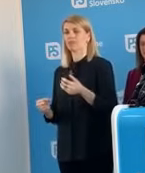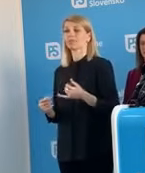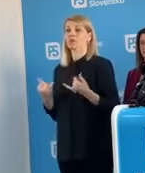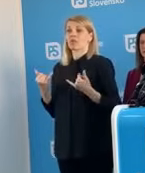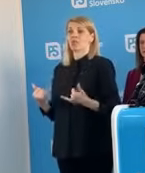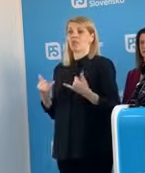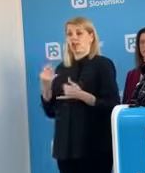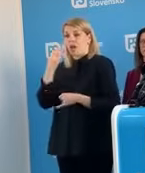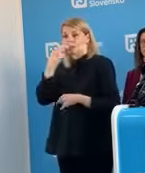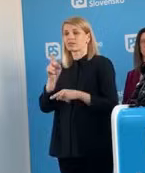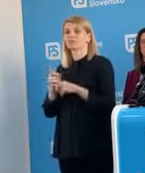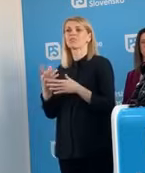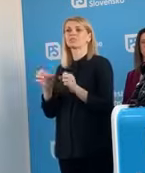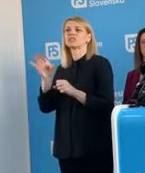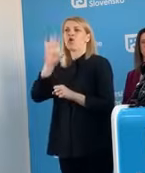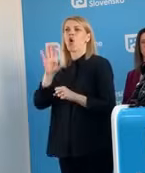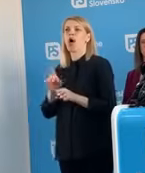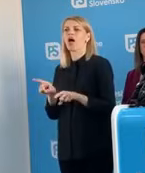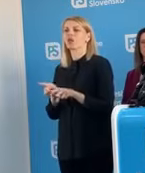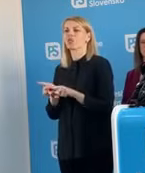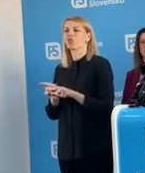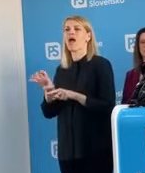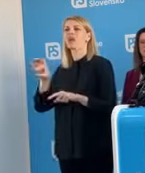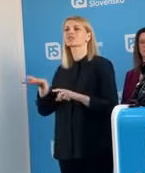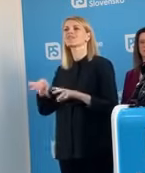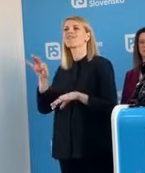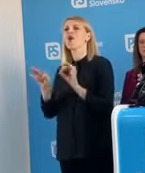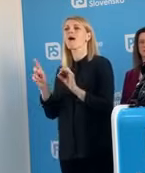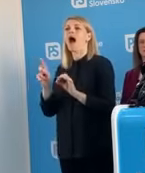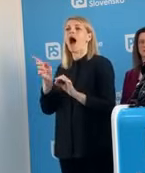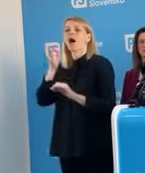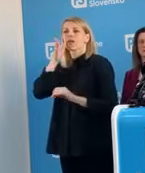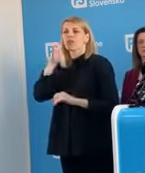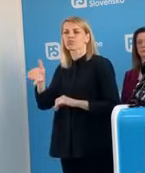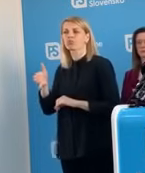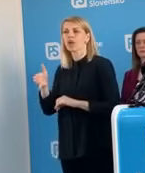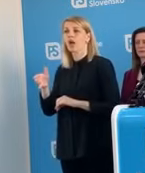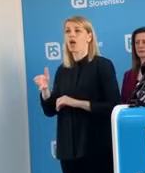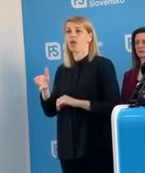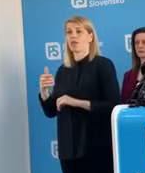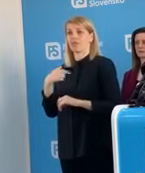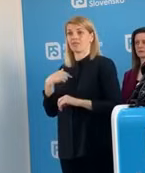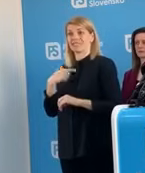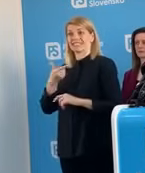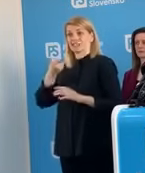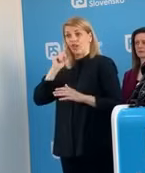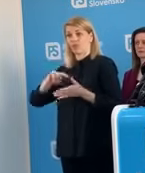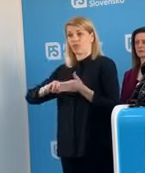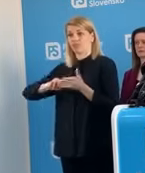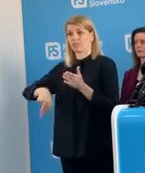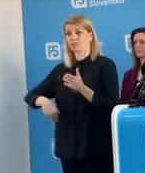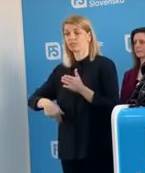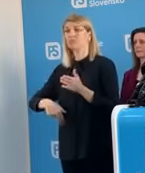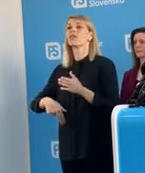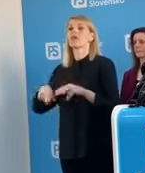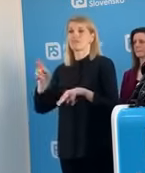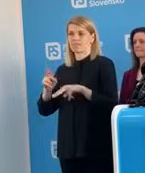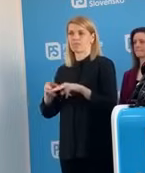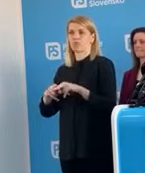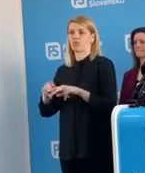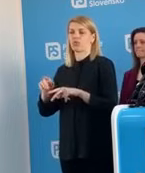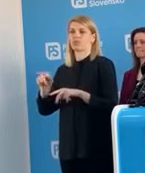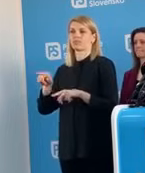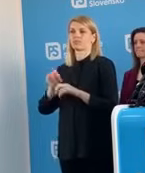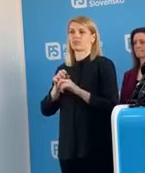že bez ohľadu na to, ako dopadnú európske voľby, tak by sme sa k niečomu zaviazali a ak to nebudeme plniť, tak jednoducho budeme niesť následky. A vláda